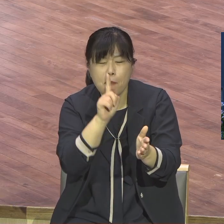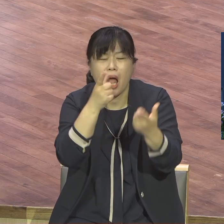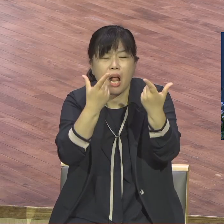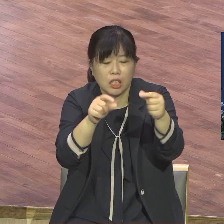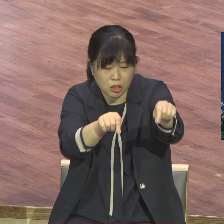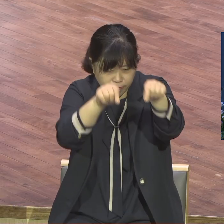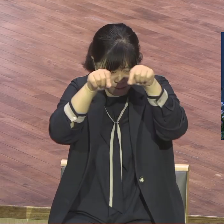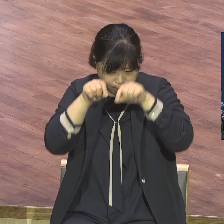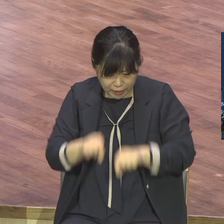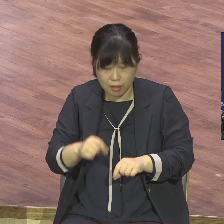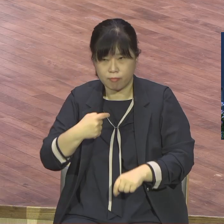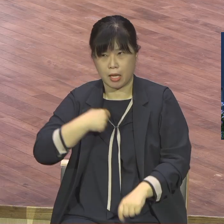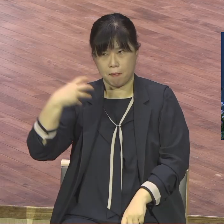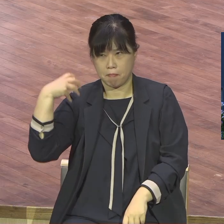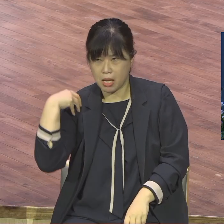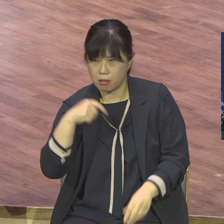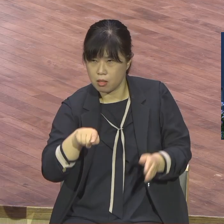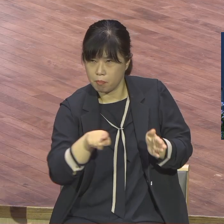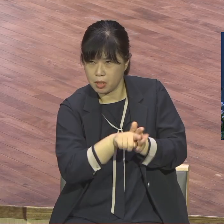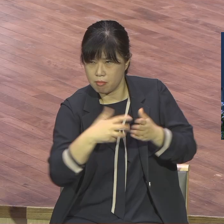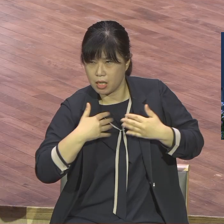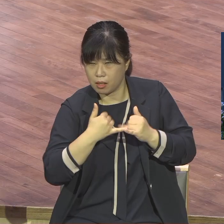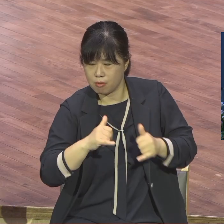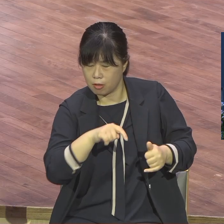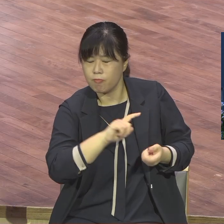지극히 당연한 거 아니냐.